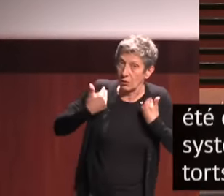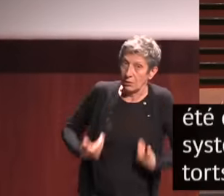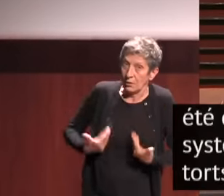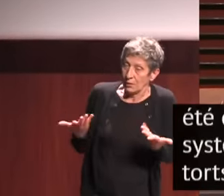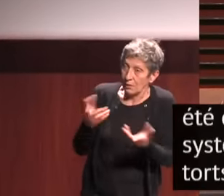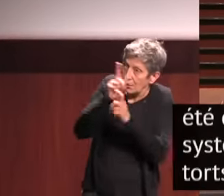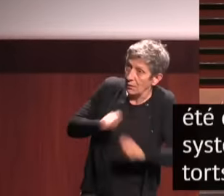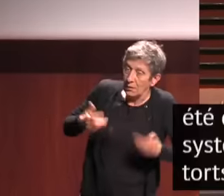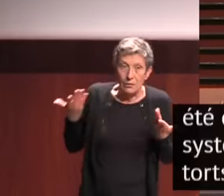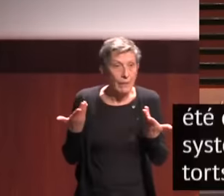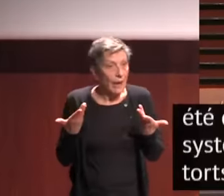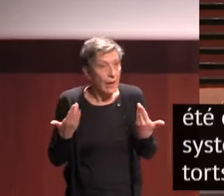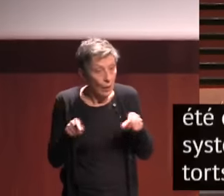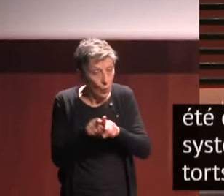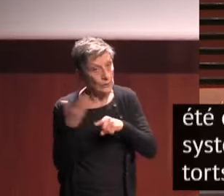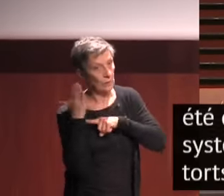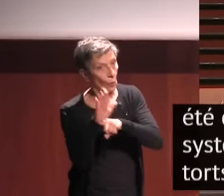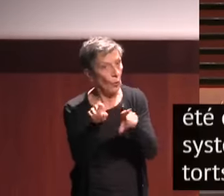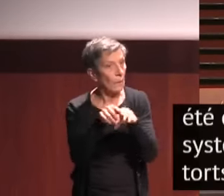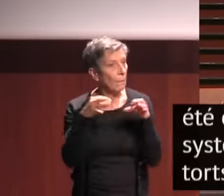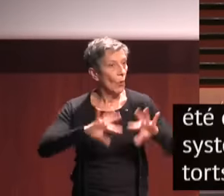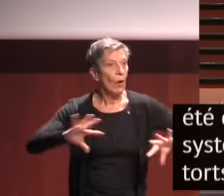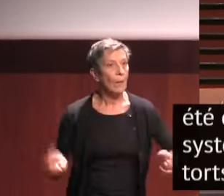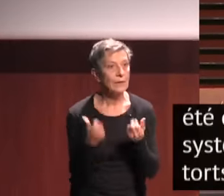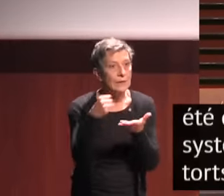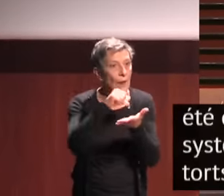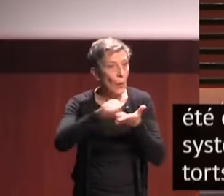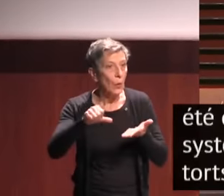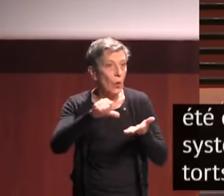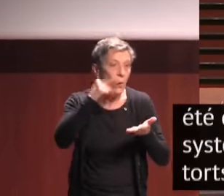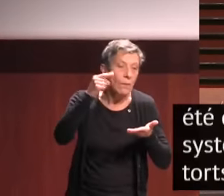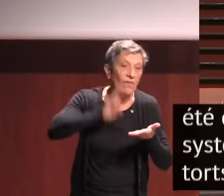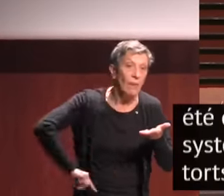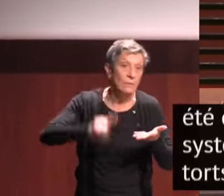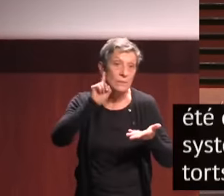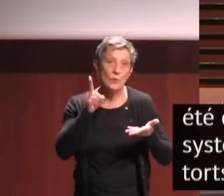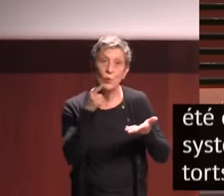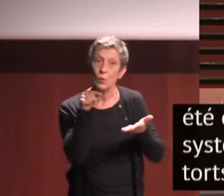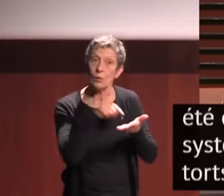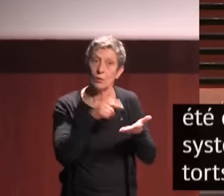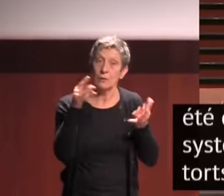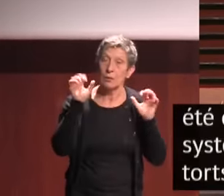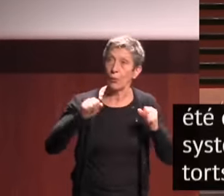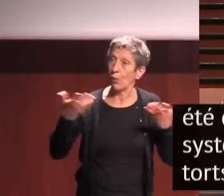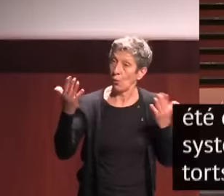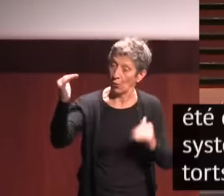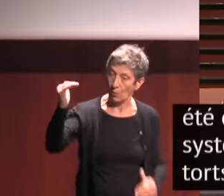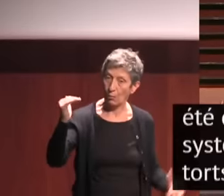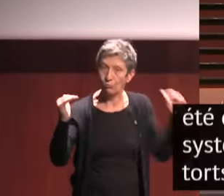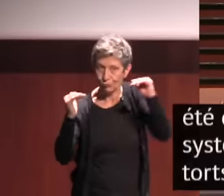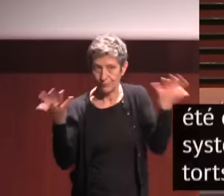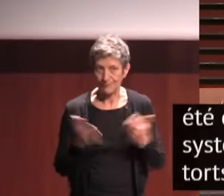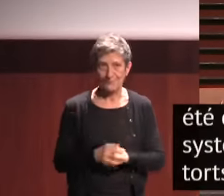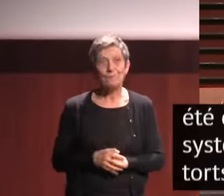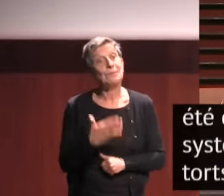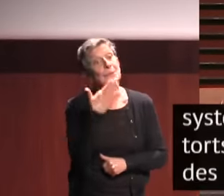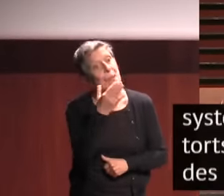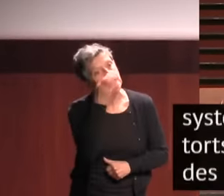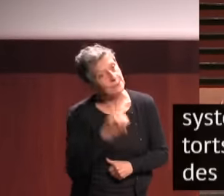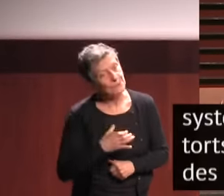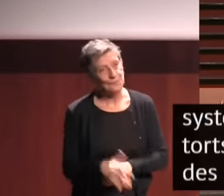les capacités des auteurs et autrices sourdes à avoir pu saper le régime de l'inégalité. Merci